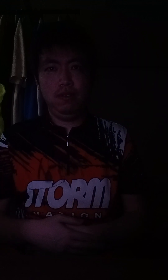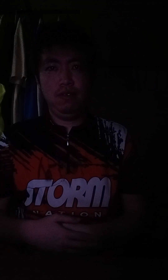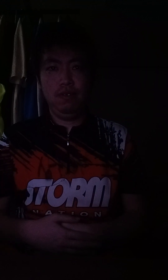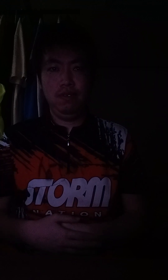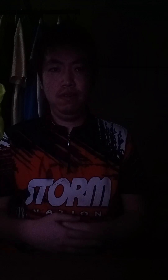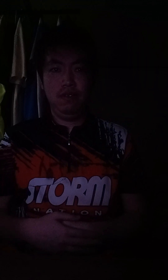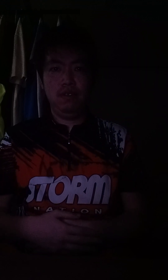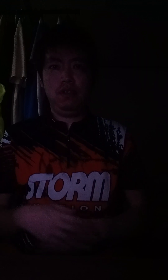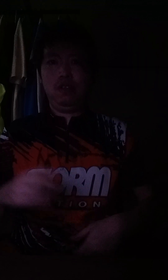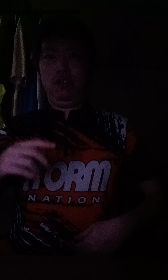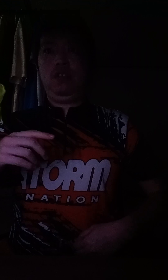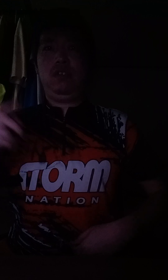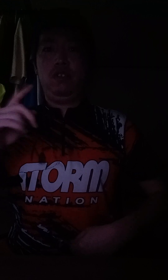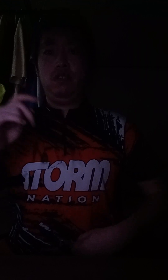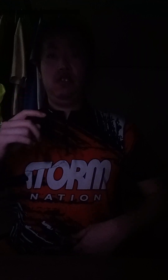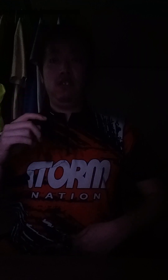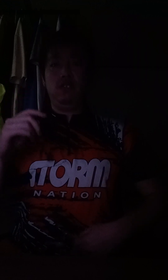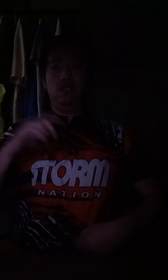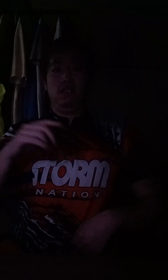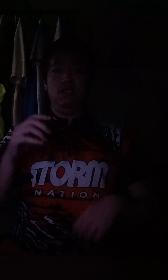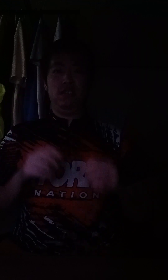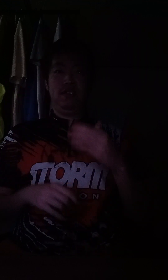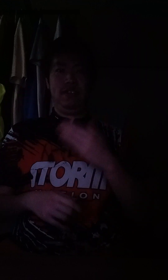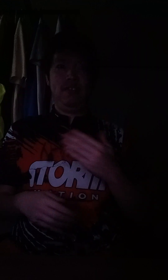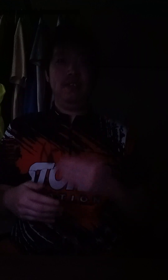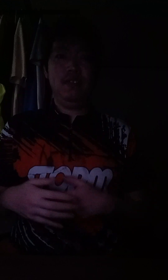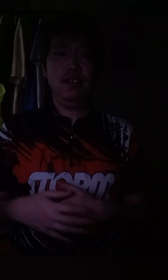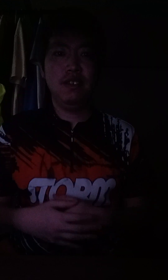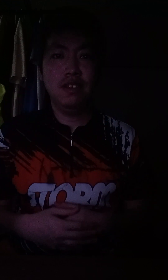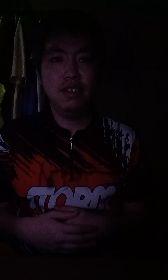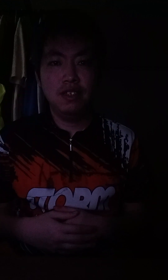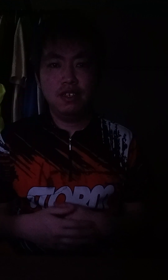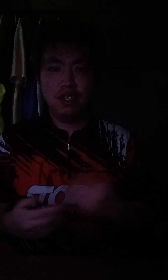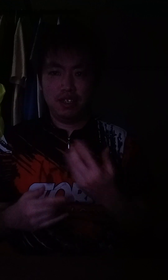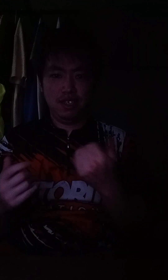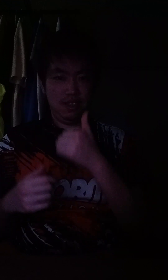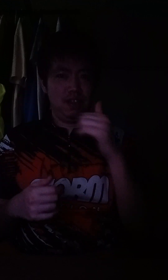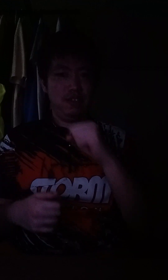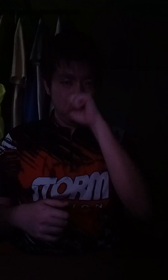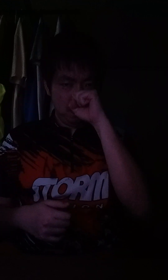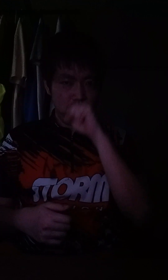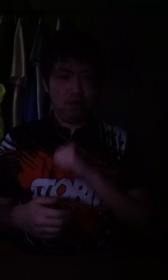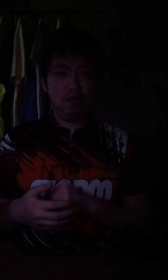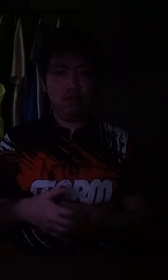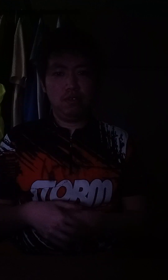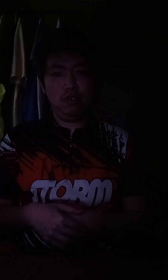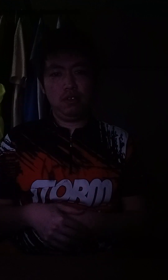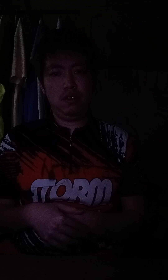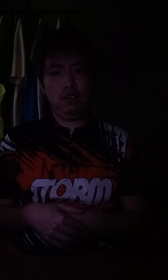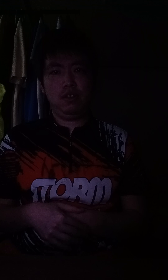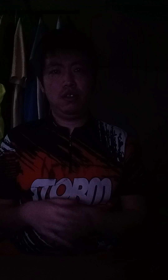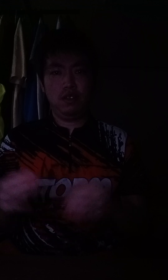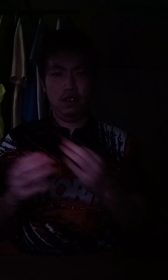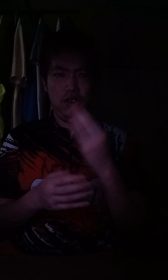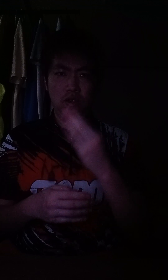하나 왜 아빠 먹는 거 다 따라 먹어요? 아빠가 좋아요. 아빠가 좋아요? 현아는 아빠가 왜